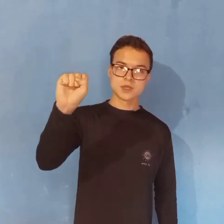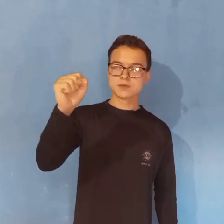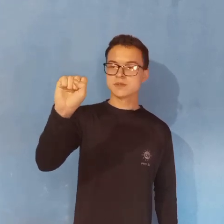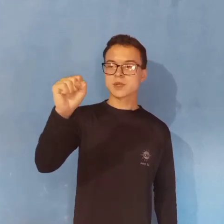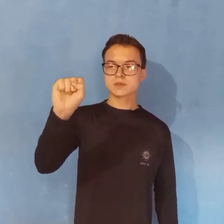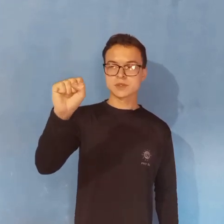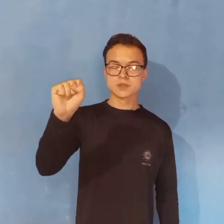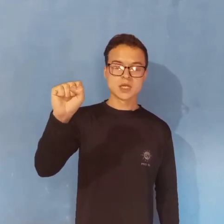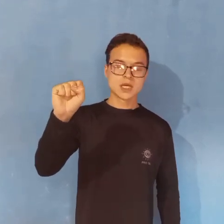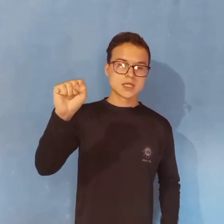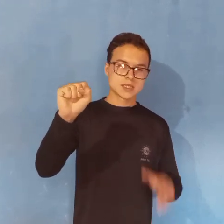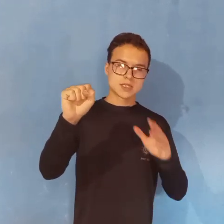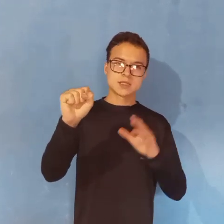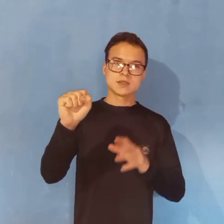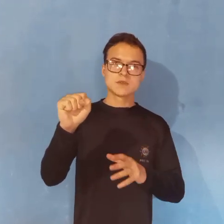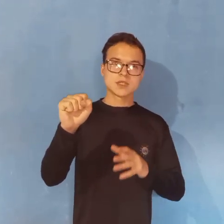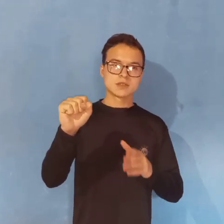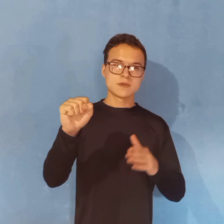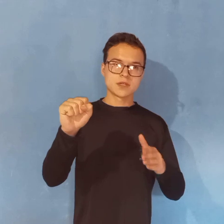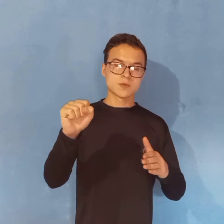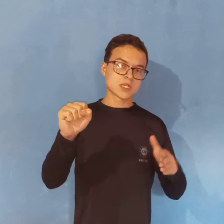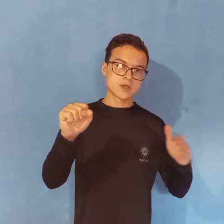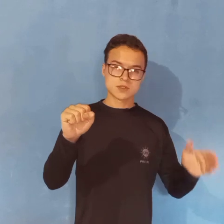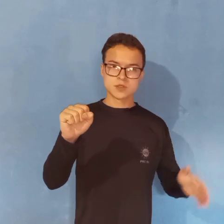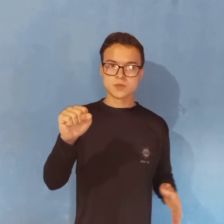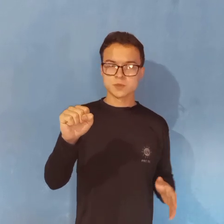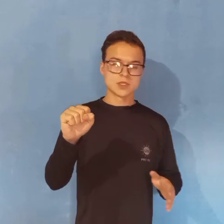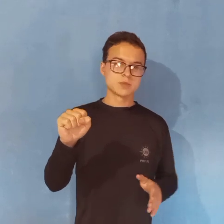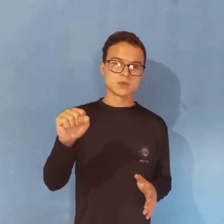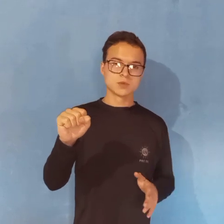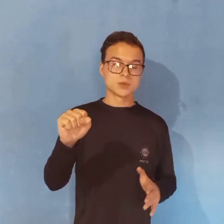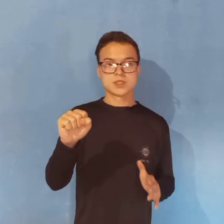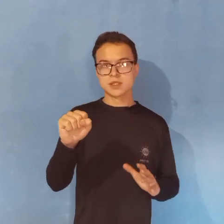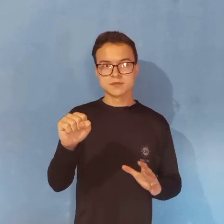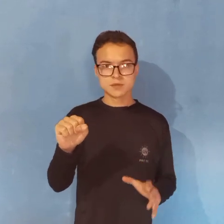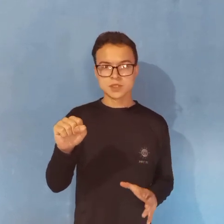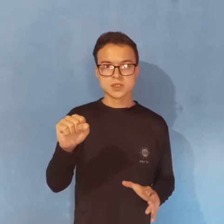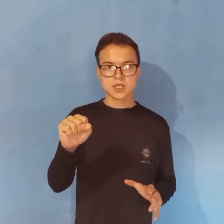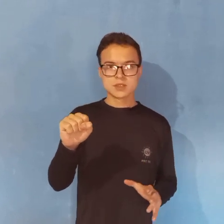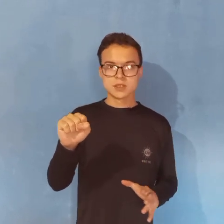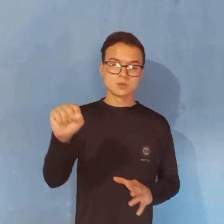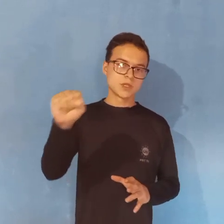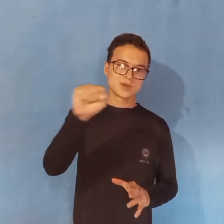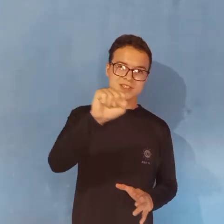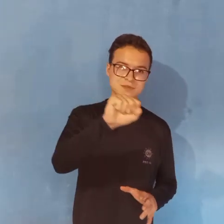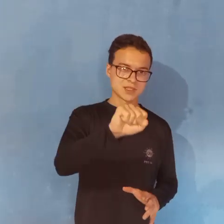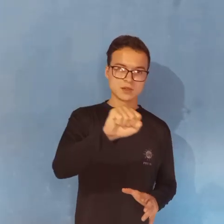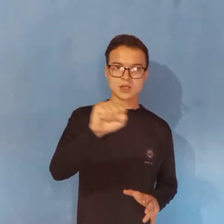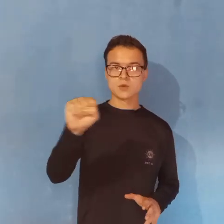movimento vibratório. Se você estiver em uma sequência de números, por exemplo, números de telefone, e no meio deles você colocar o